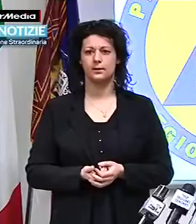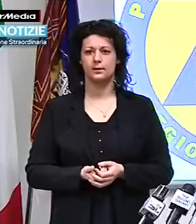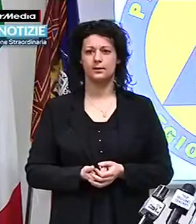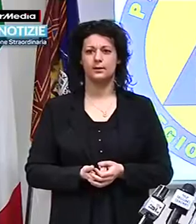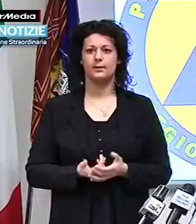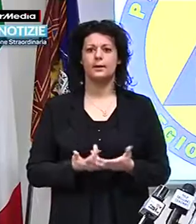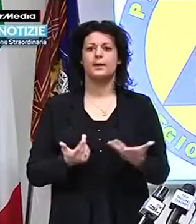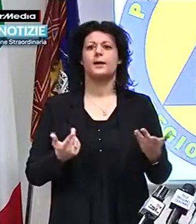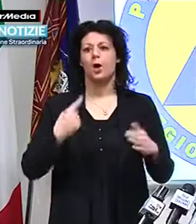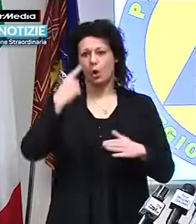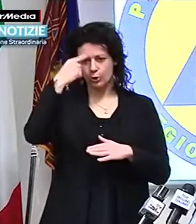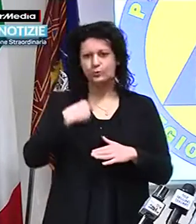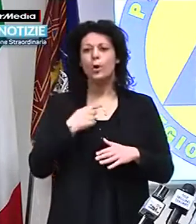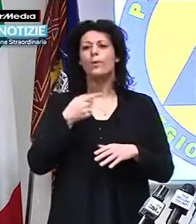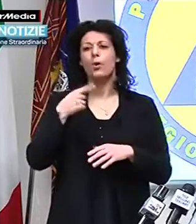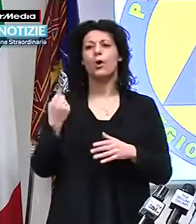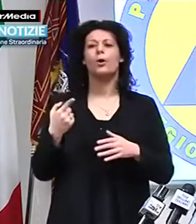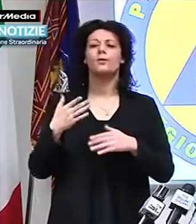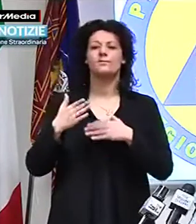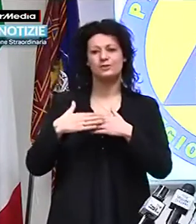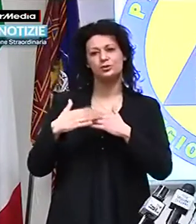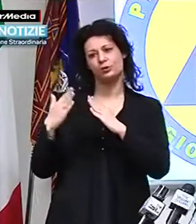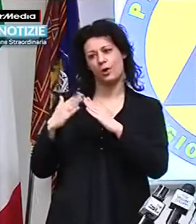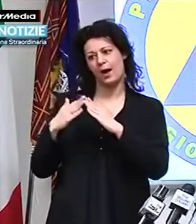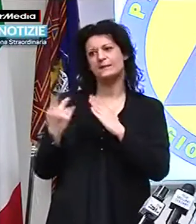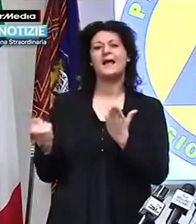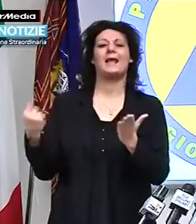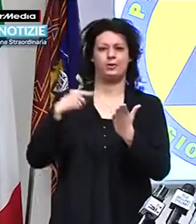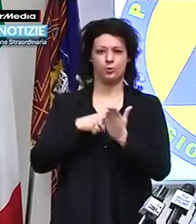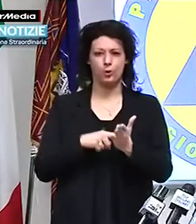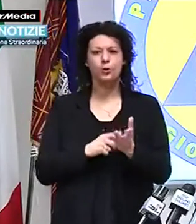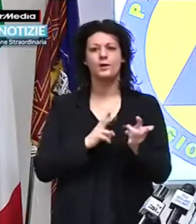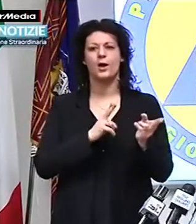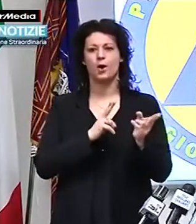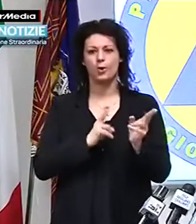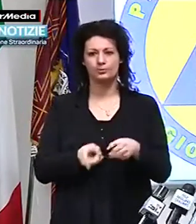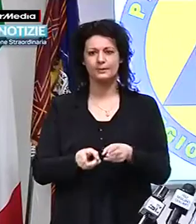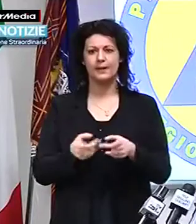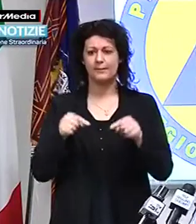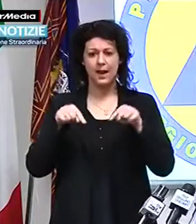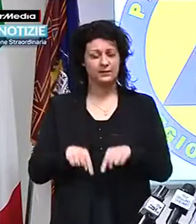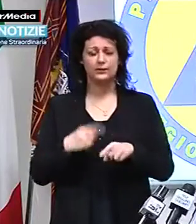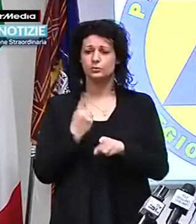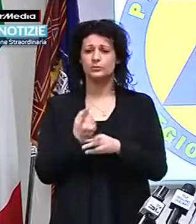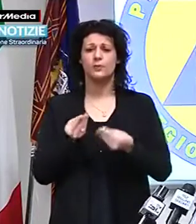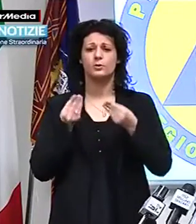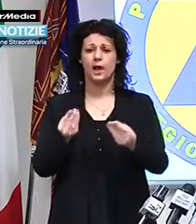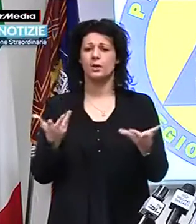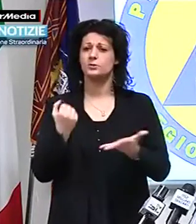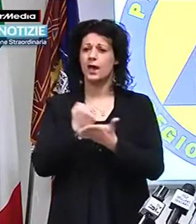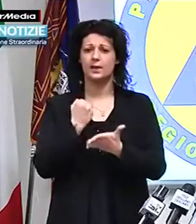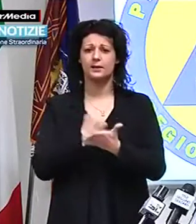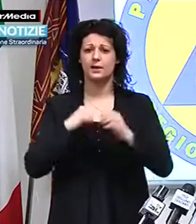torneranno gli ospedali vicino a casa, però voglio anche dire che noi dobbiamo garantire la sanità.